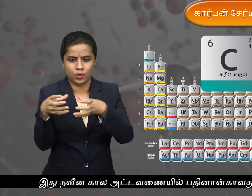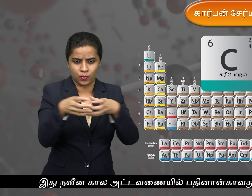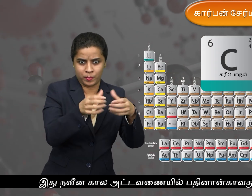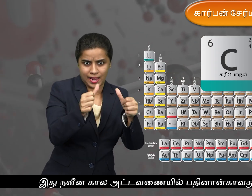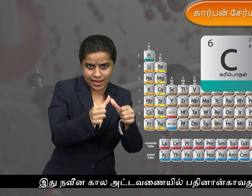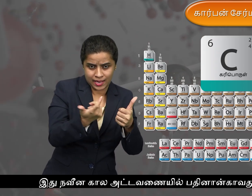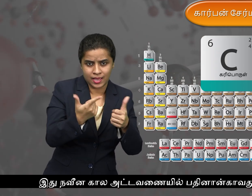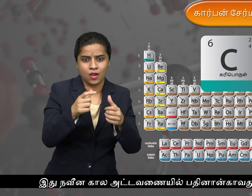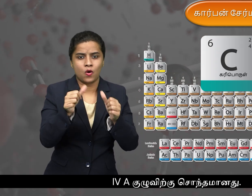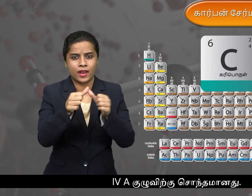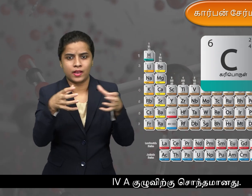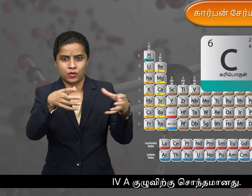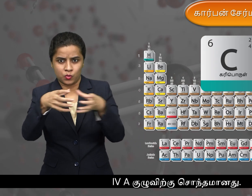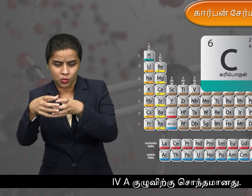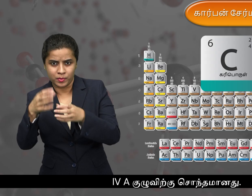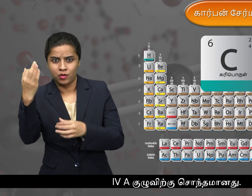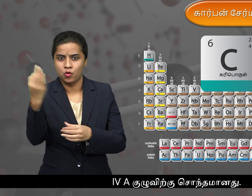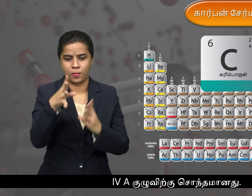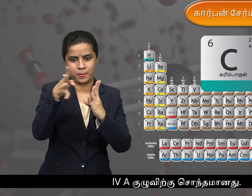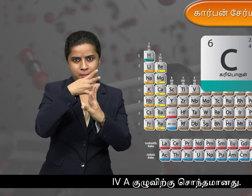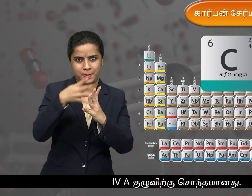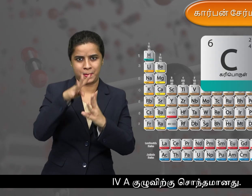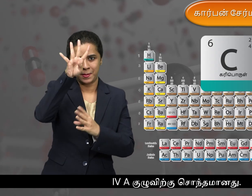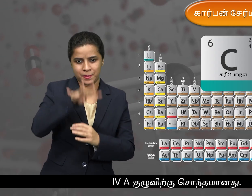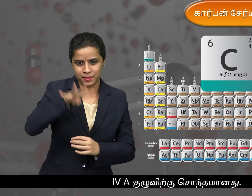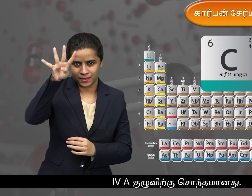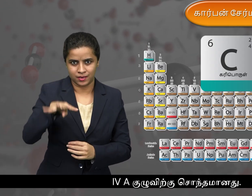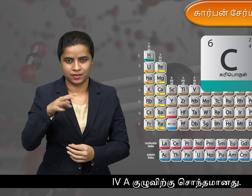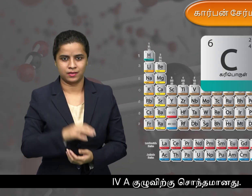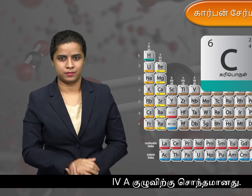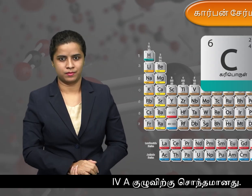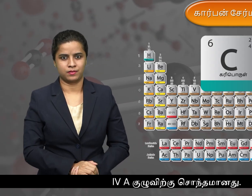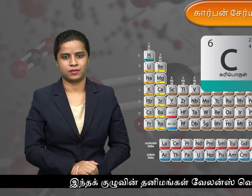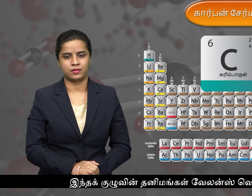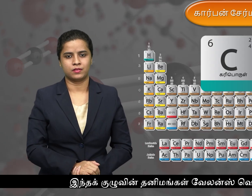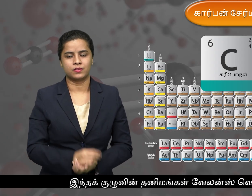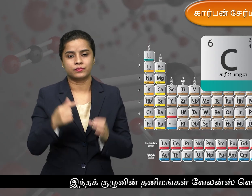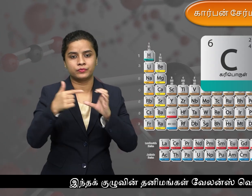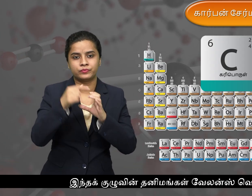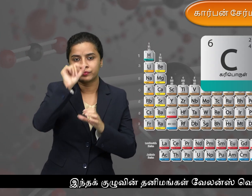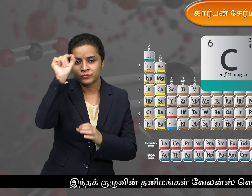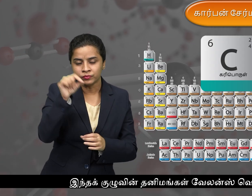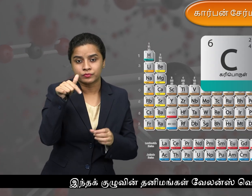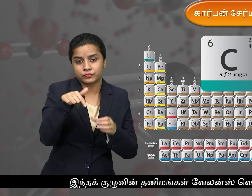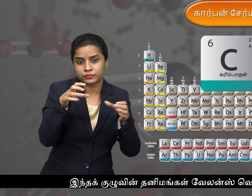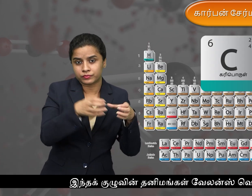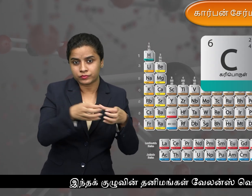அல்லது 4A குழுவிற்கு சொந்தமானது. இந்த குழுவின் தனிமங்கள் வேலன்ஸ்